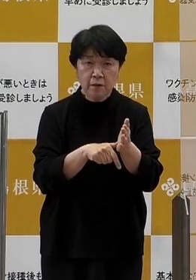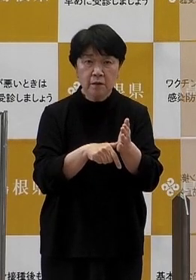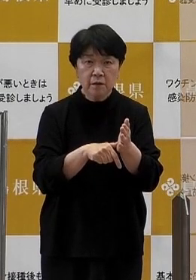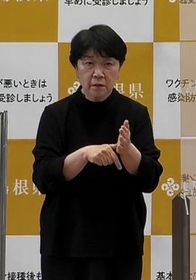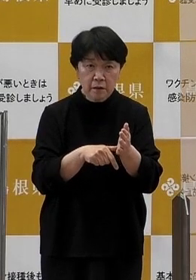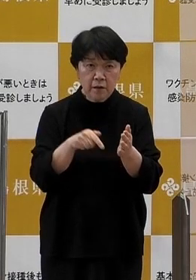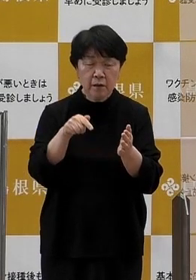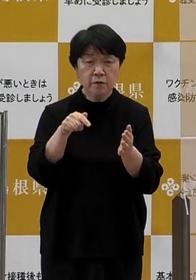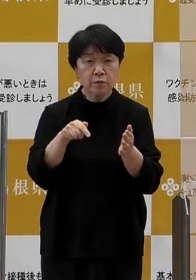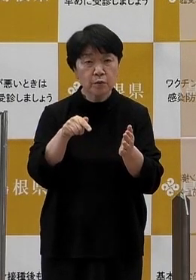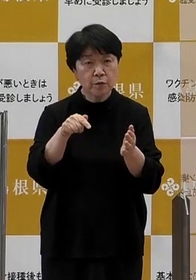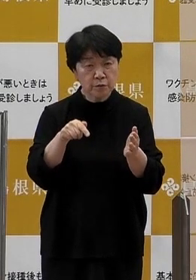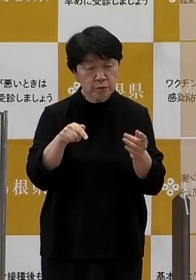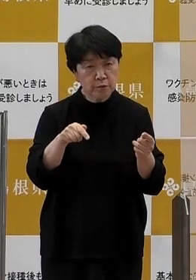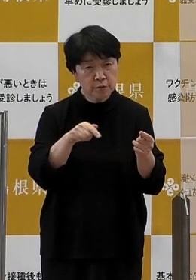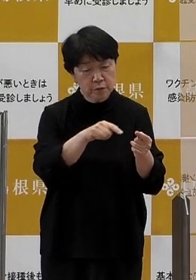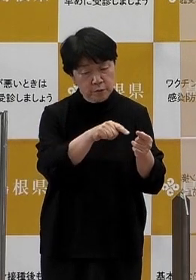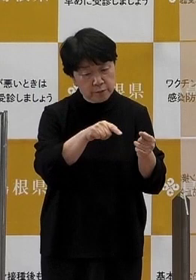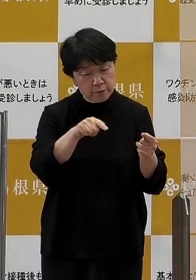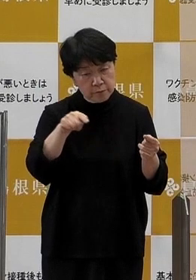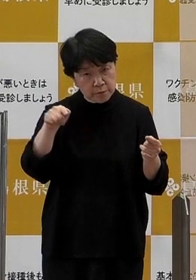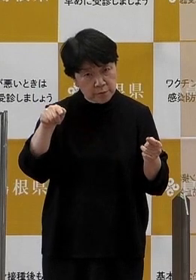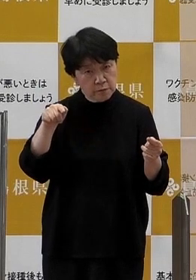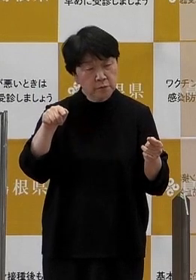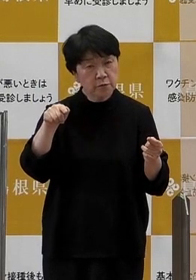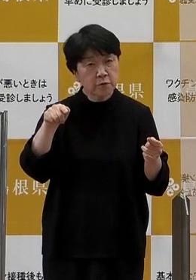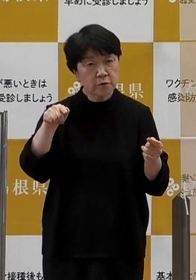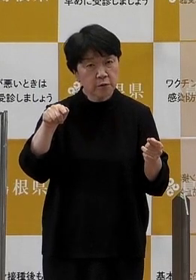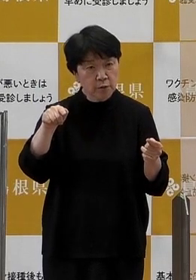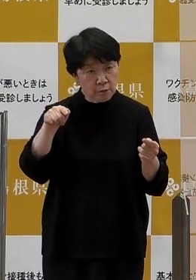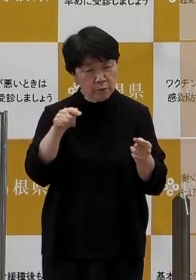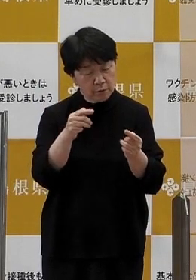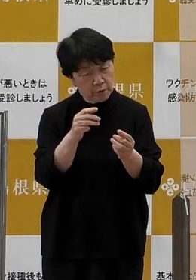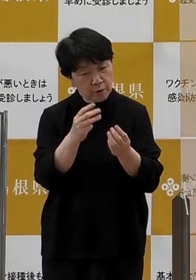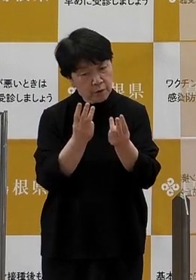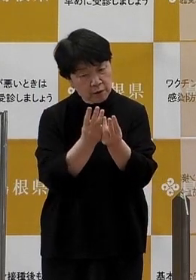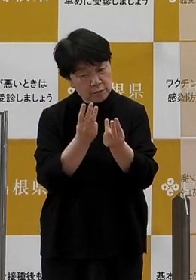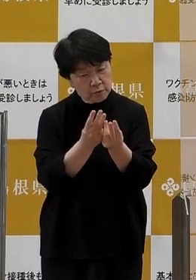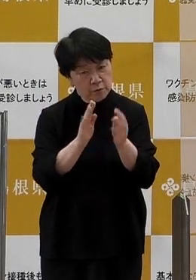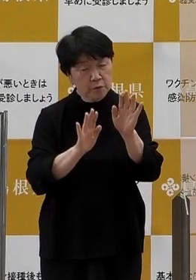点の分布に近い直線というのは、この直線になります、統計上。